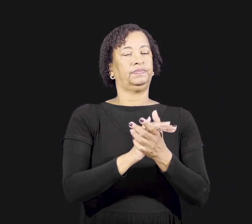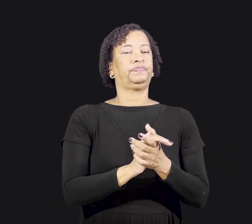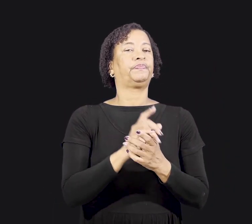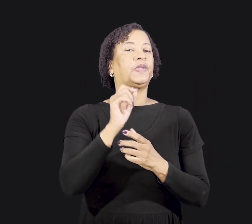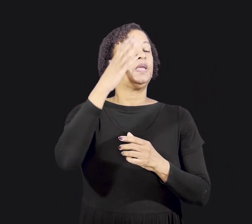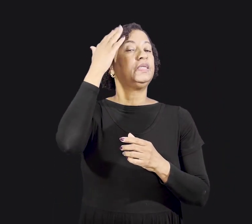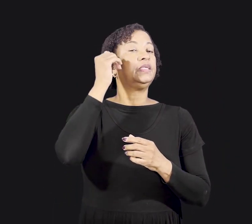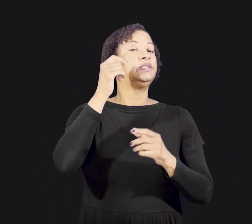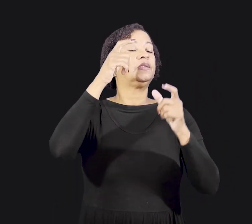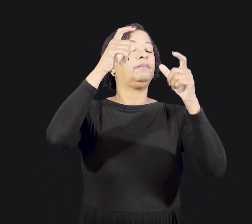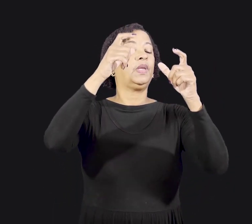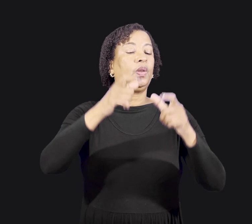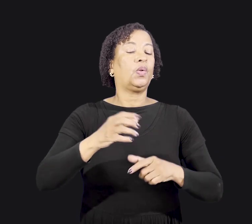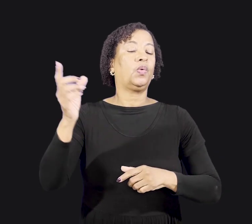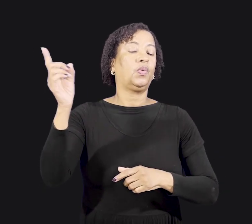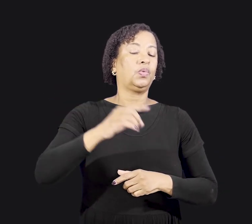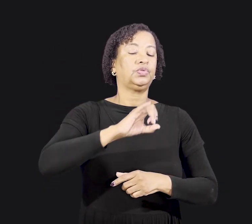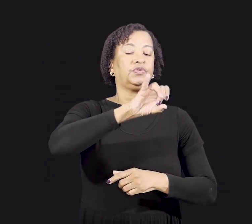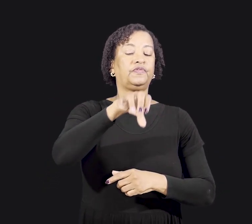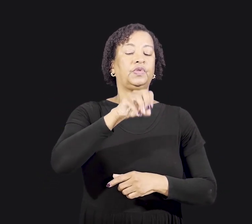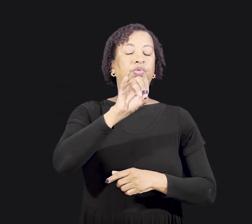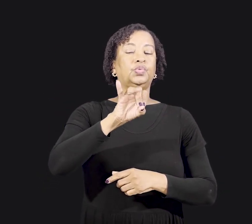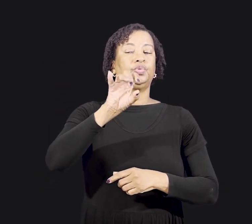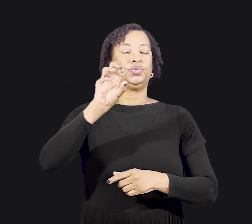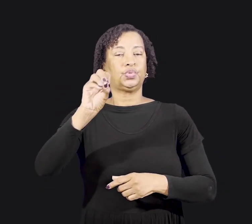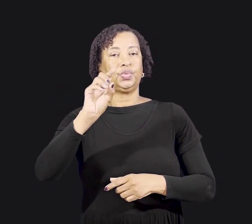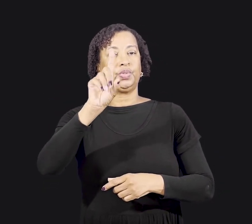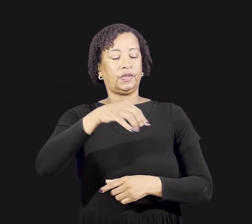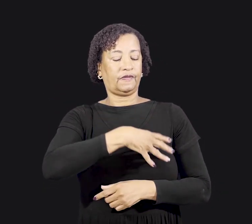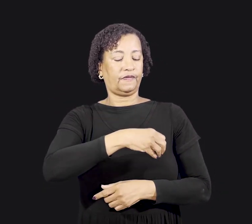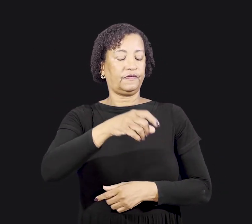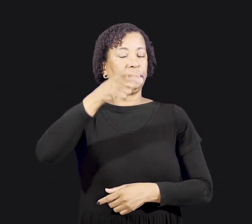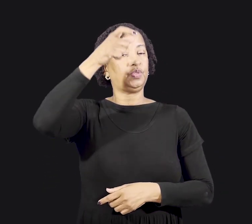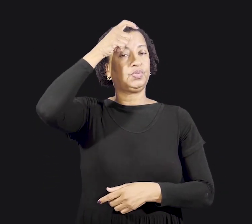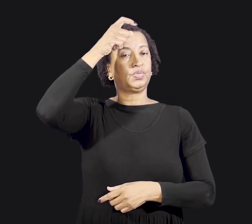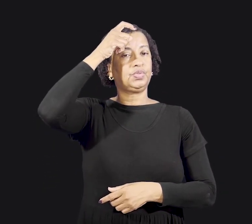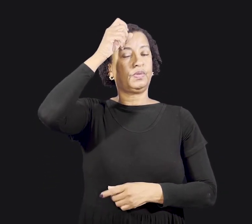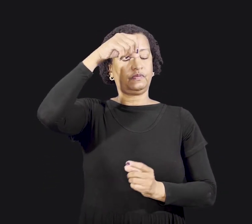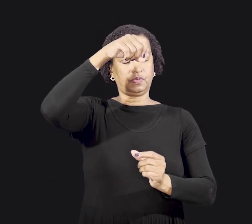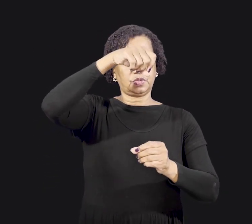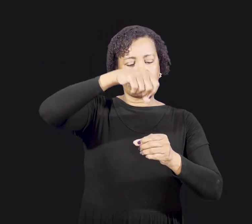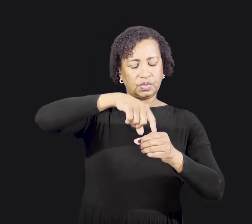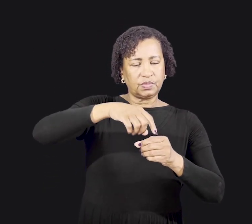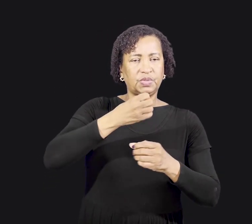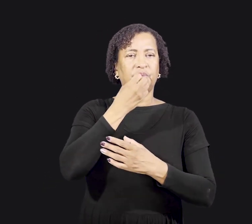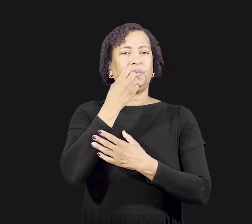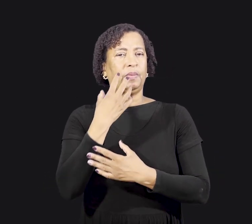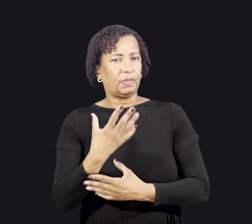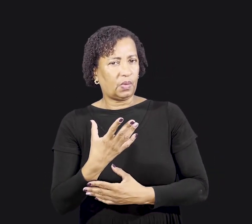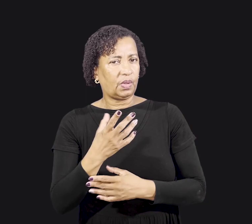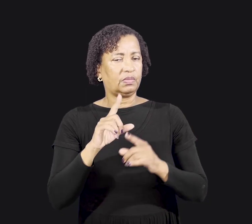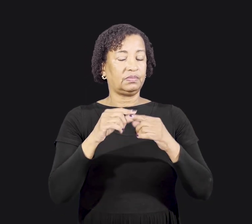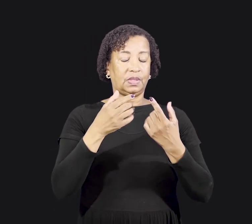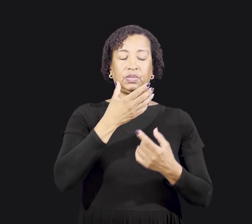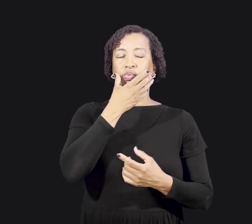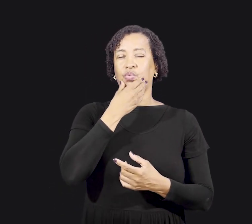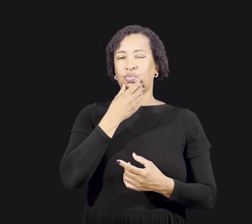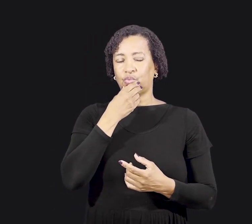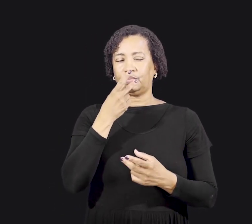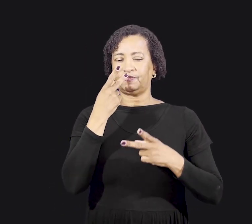A questão é saber de onde veio o joio, os filhos do diabo. Você não plantou sementes boas? A negligência dos homens é